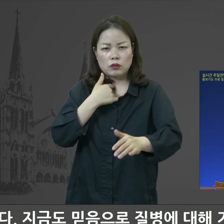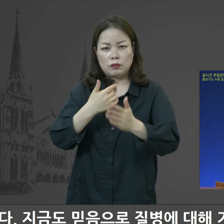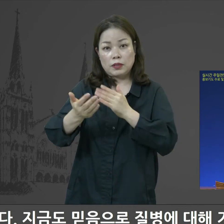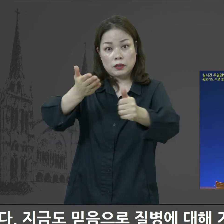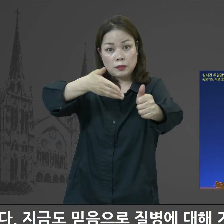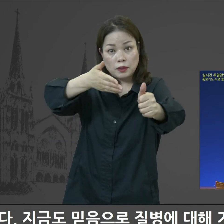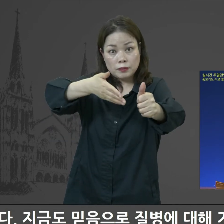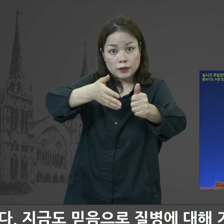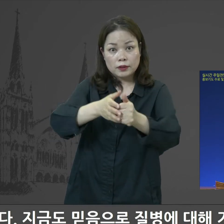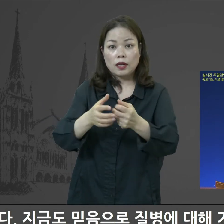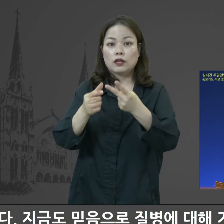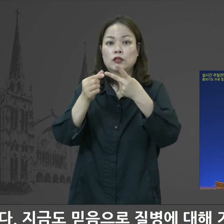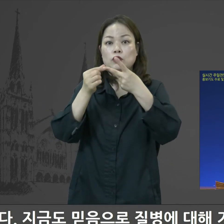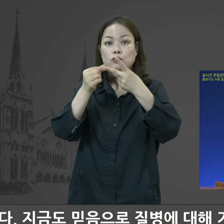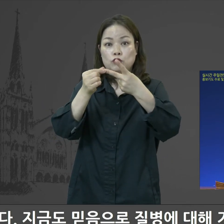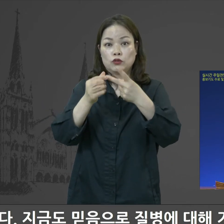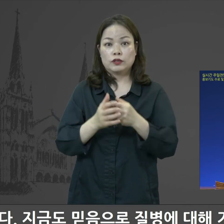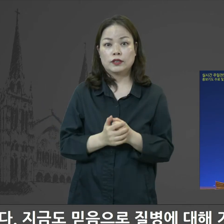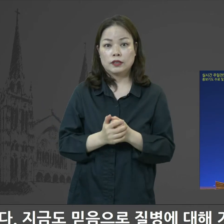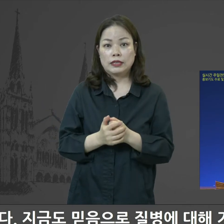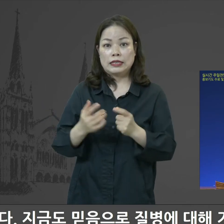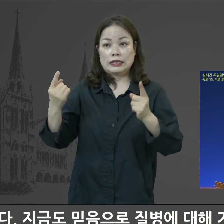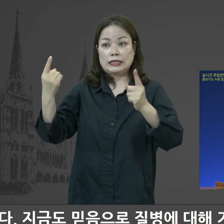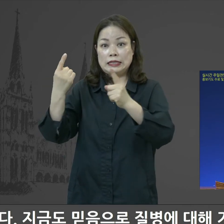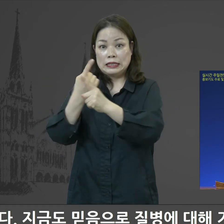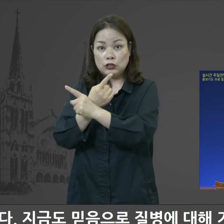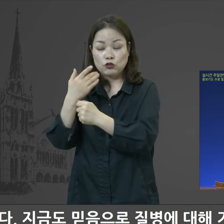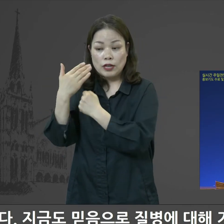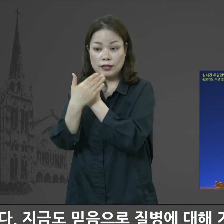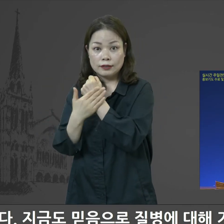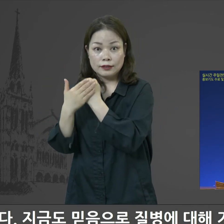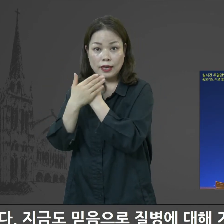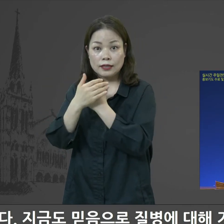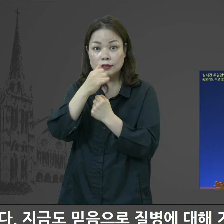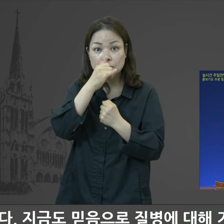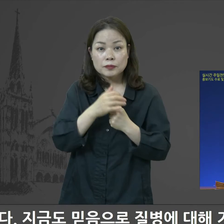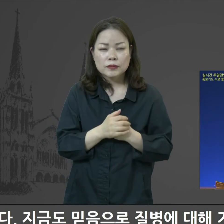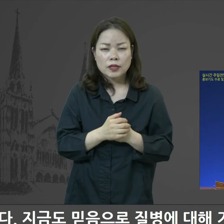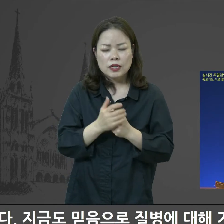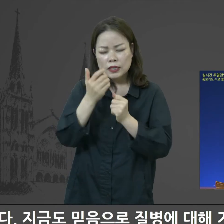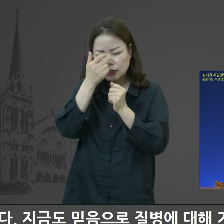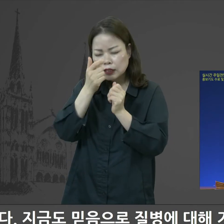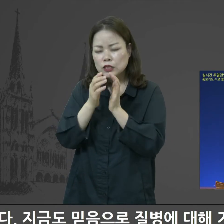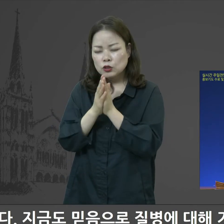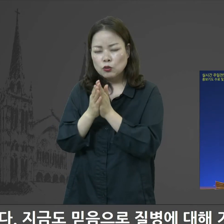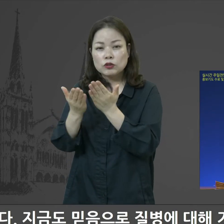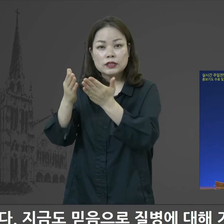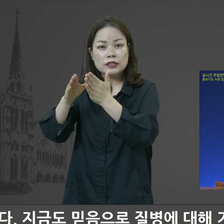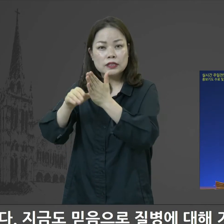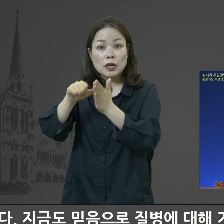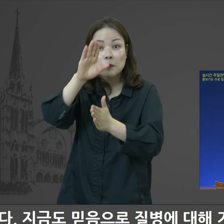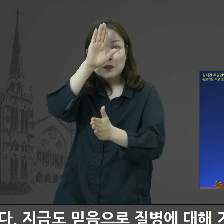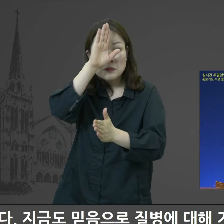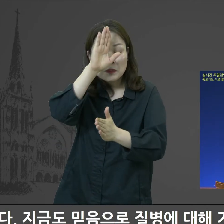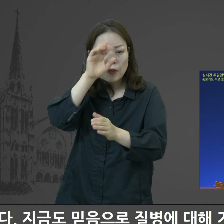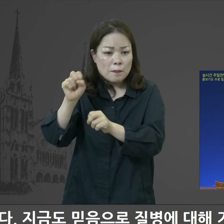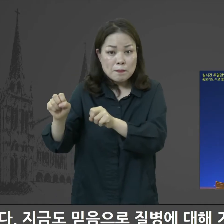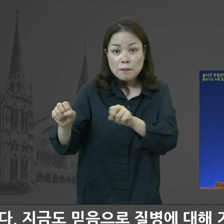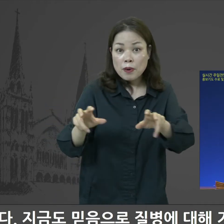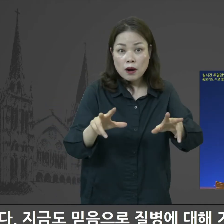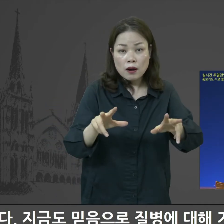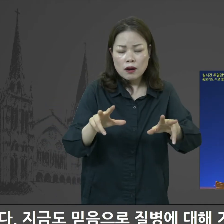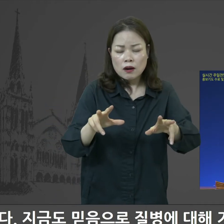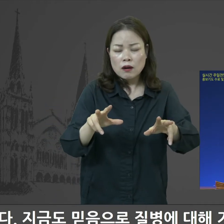축복합니다. 둘째는 치유의 은혜입니다. 이것은 기도할 때 병이